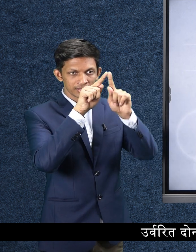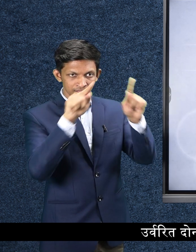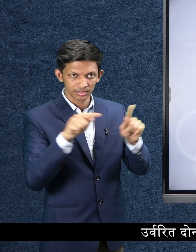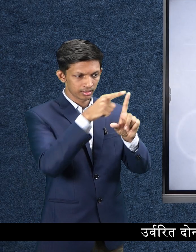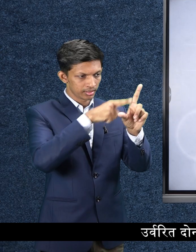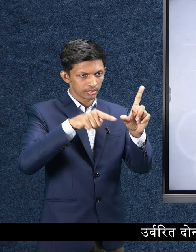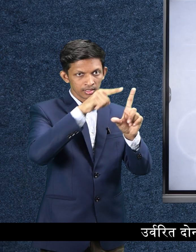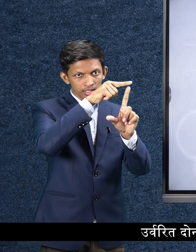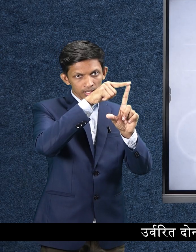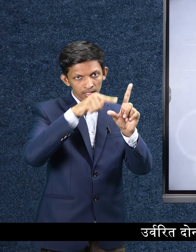चौकोनाचा बेरीज एवढा असतो.